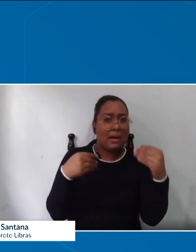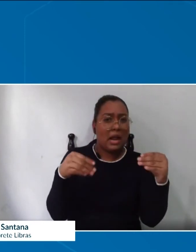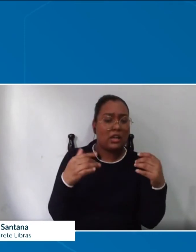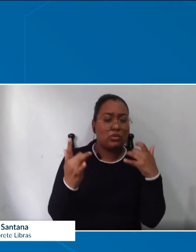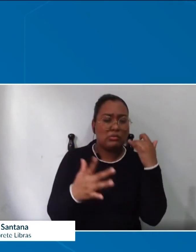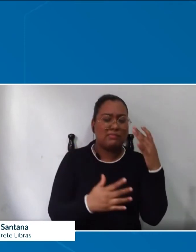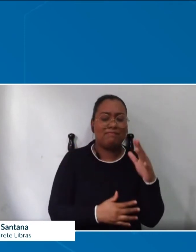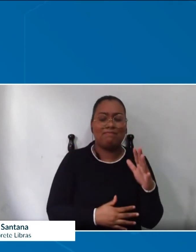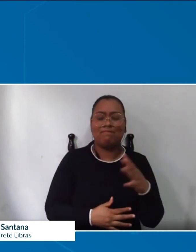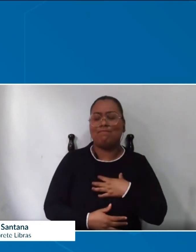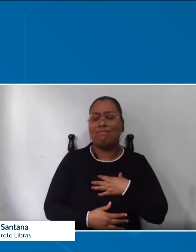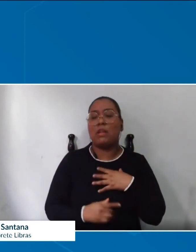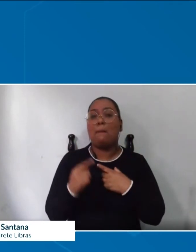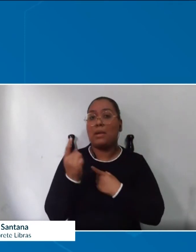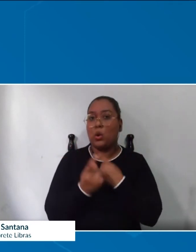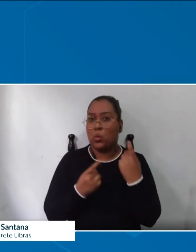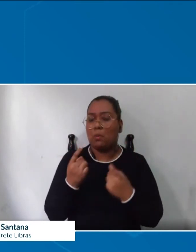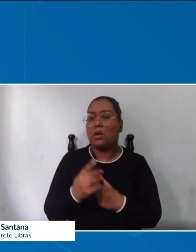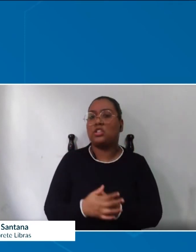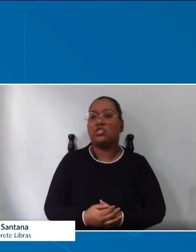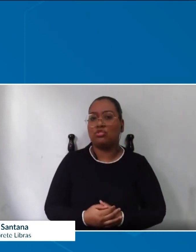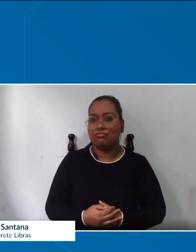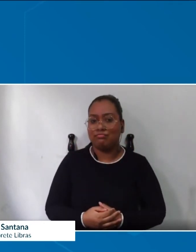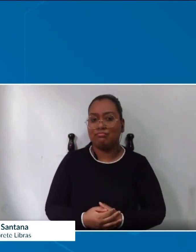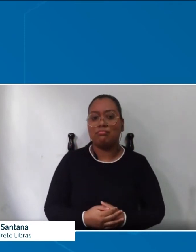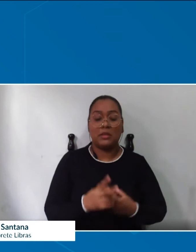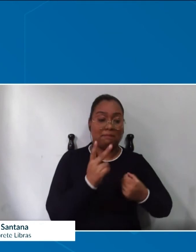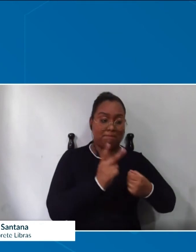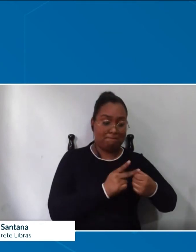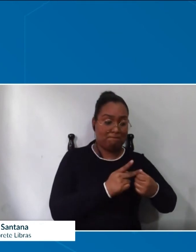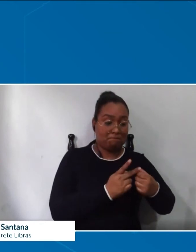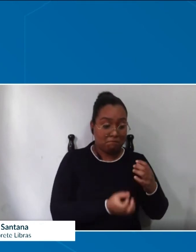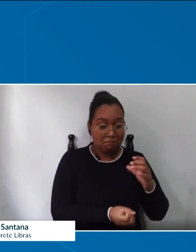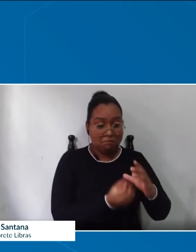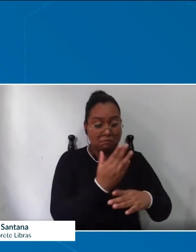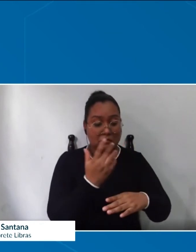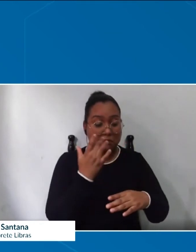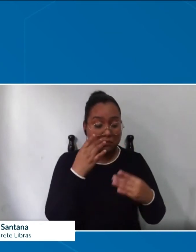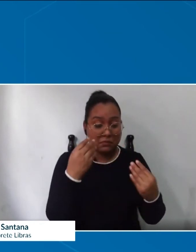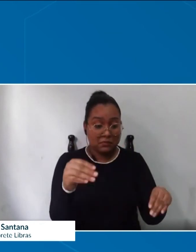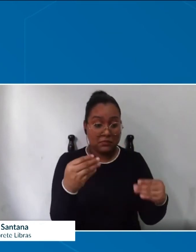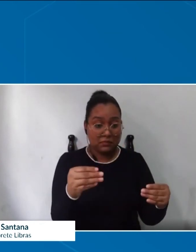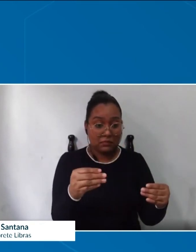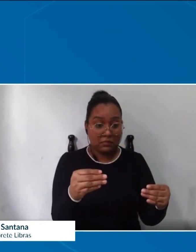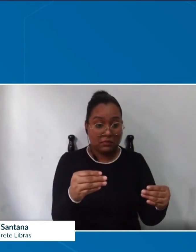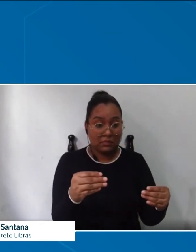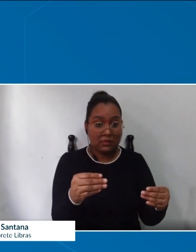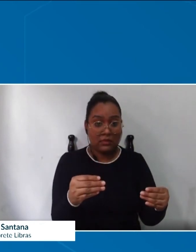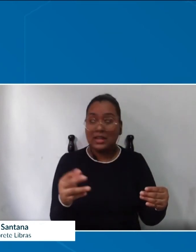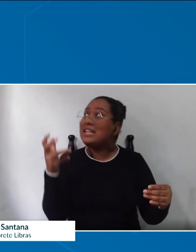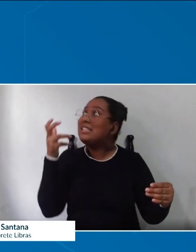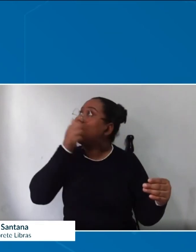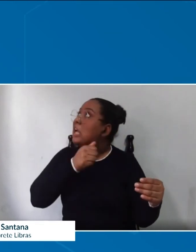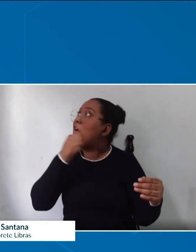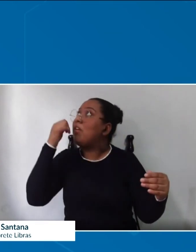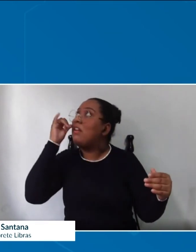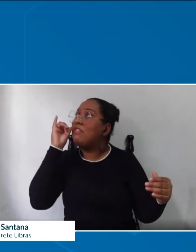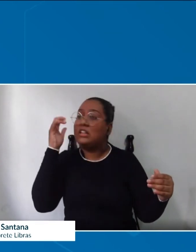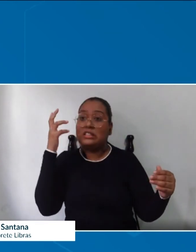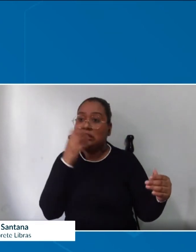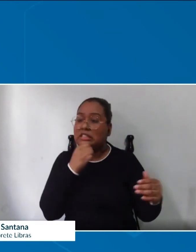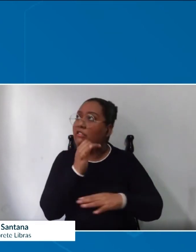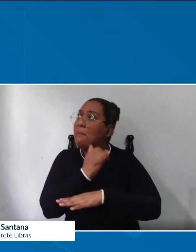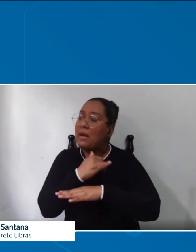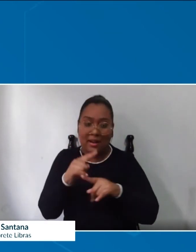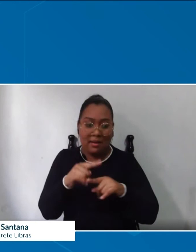são preocupantes. O mesmo petróleo que gerou os plásticos, que ali salvou elefantes, salvou baleias, hoje